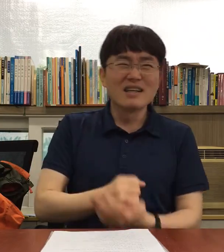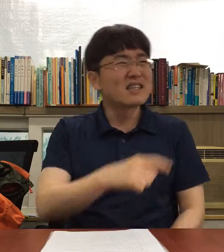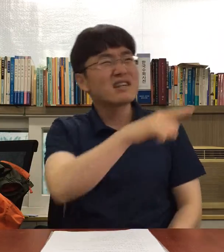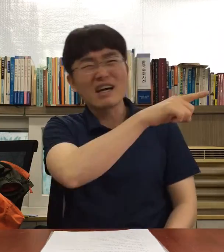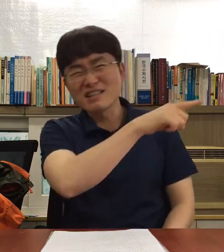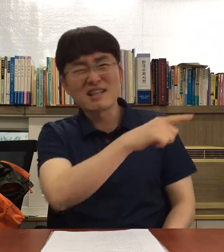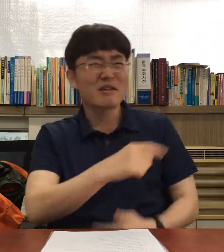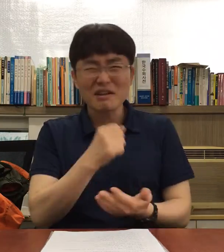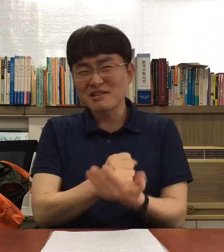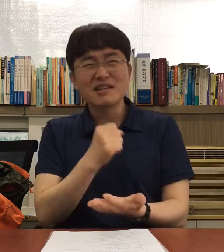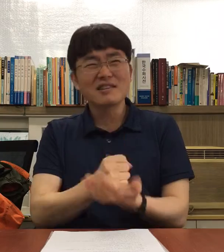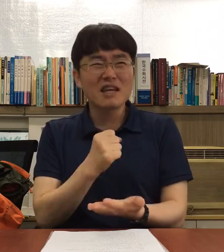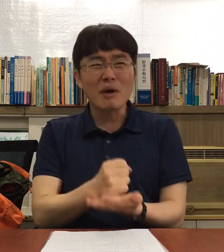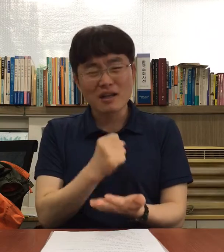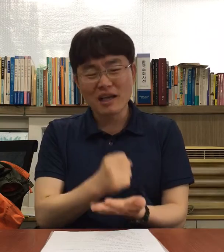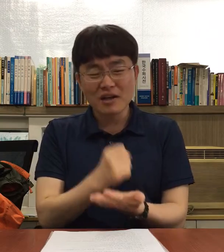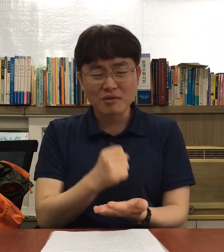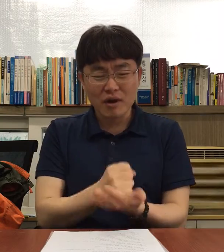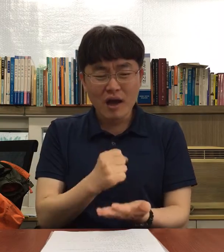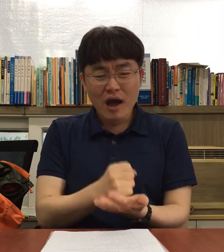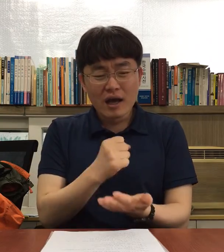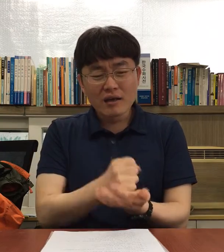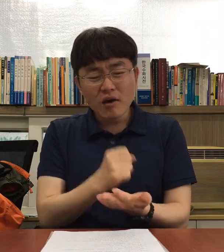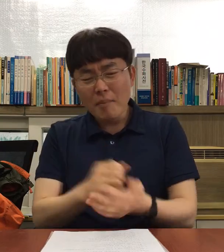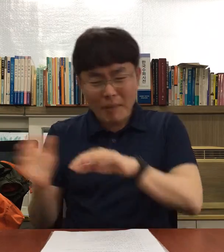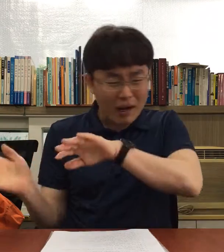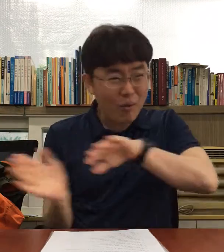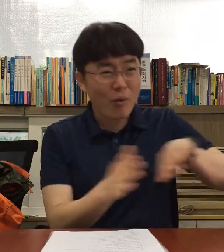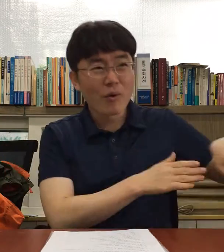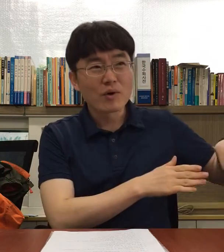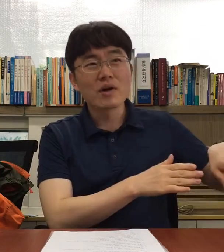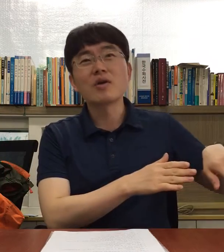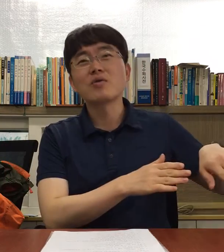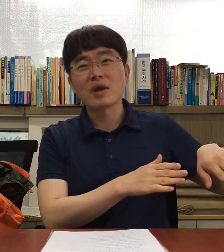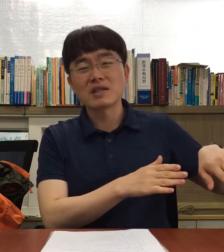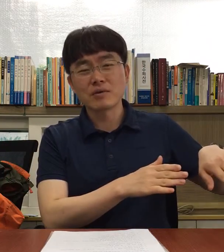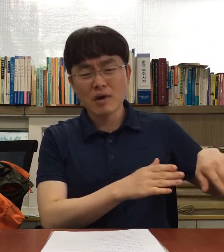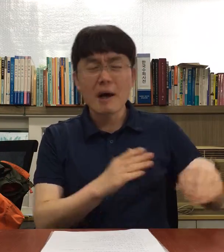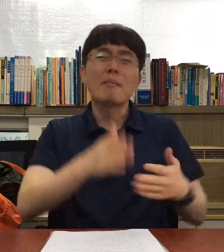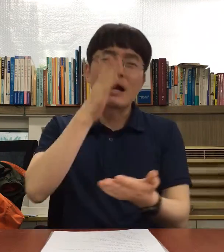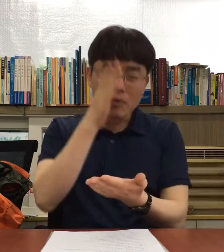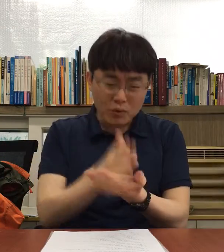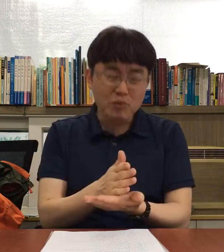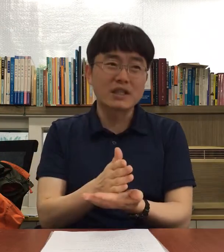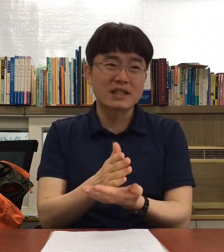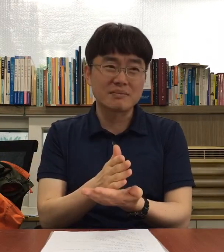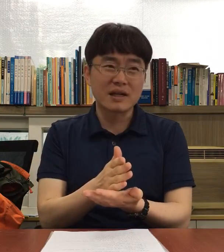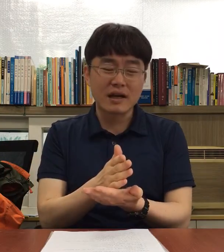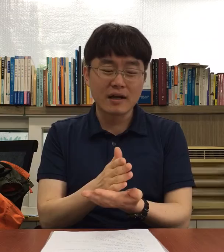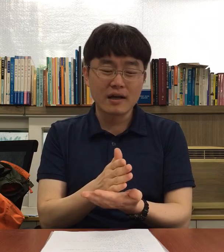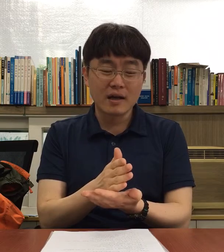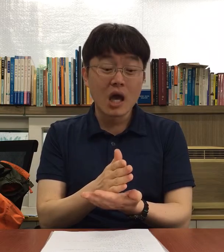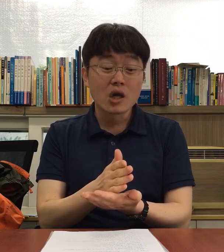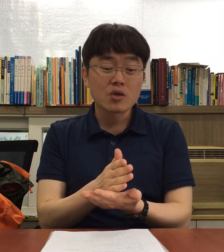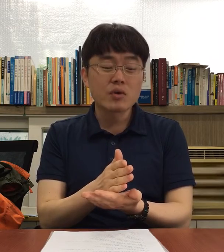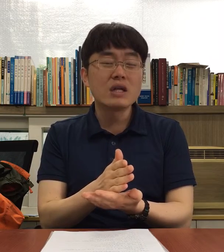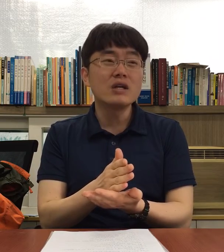제가 그런데 어쨌든 막 이렇게 하는 거죠. 이거 말고 이론도 괜찮고요. 말고 또는 괜찮습니다. 귀를